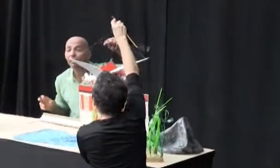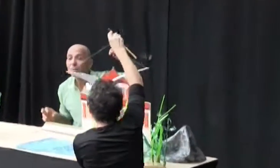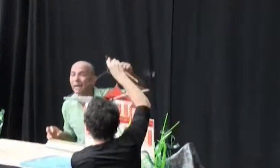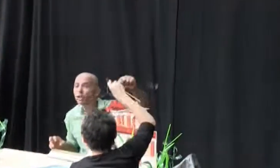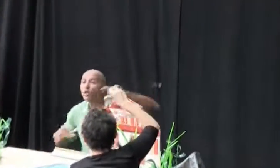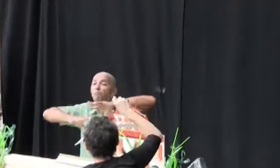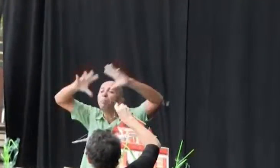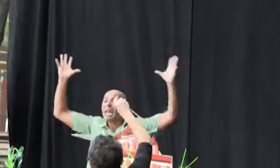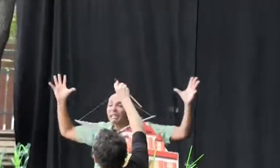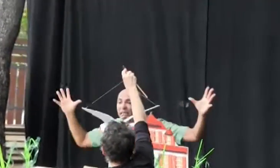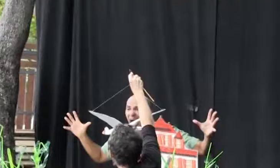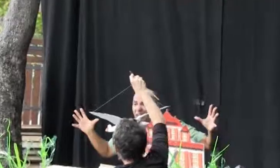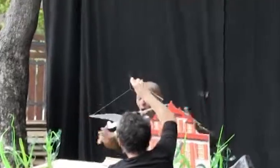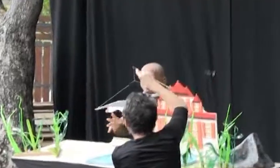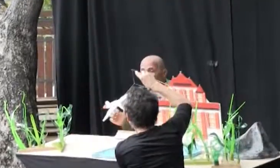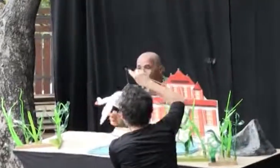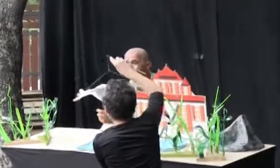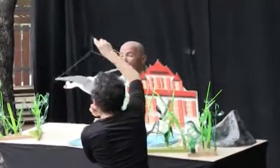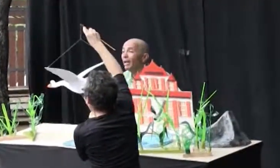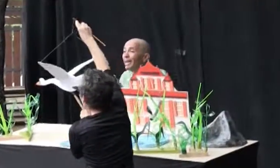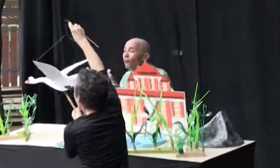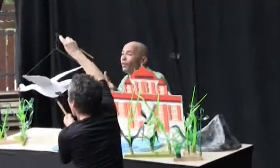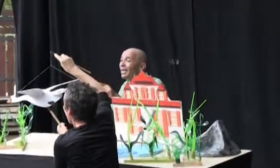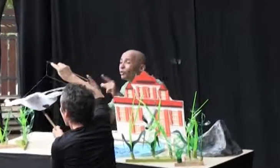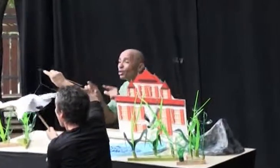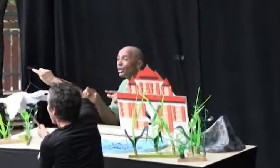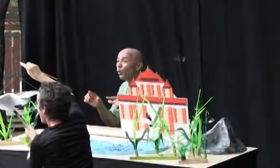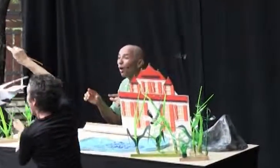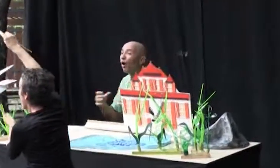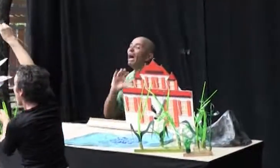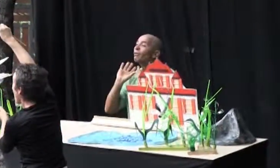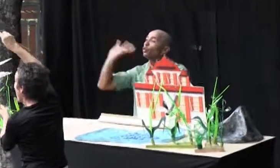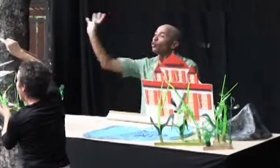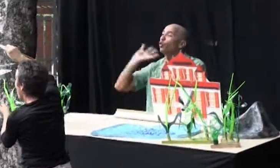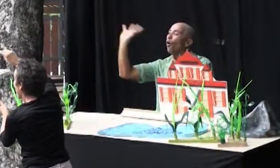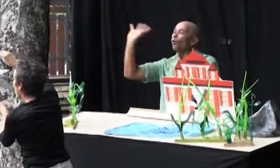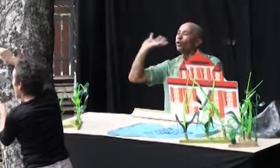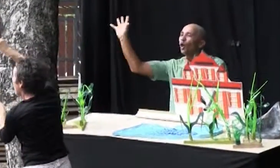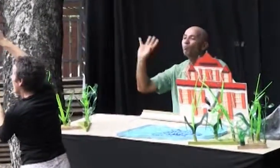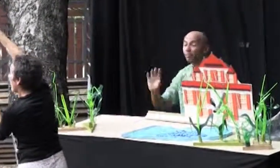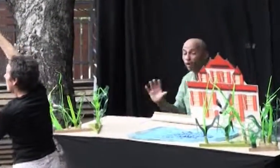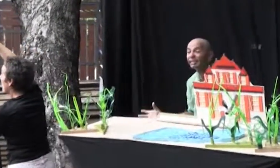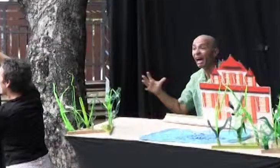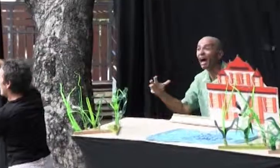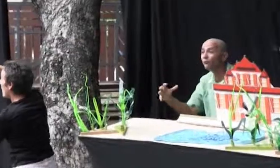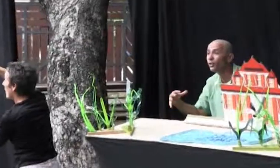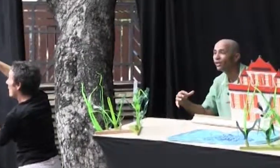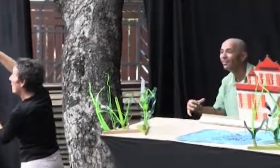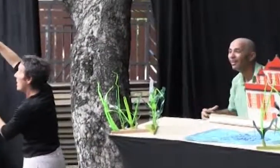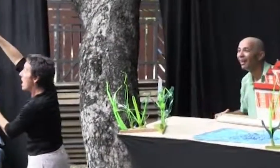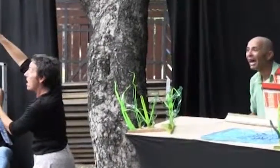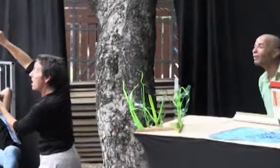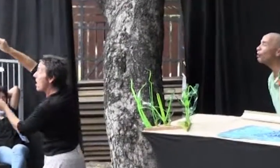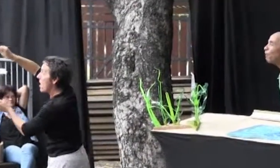Quand Lila passe par-dessus le bel case entouré de l'eau, Lila a vu les deux oiseaux blancs avec le cou long même que l'été à